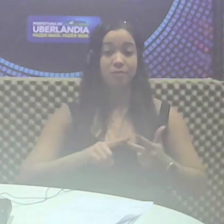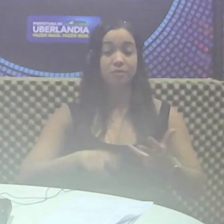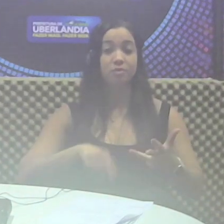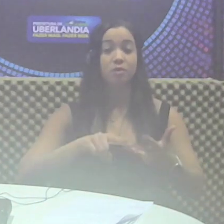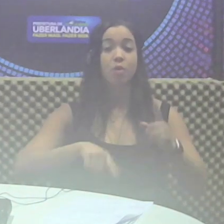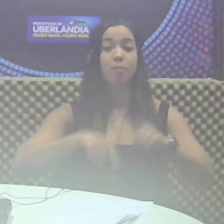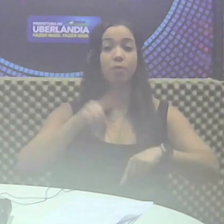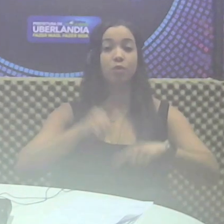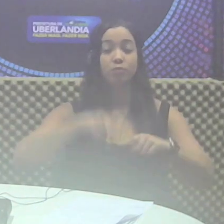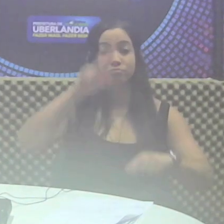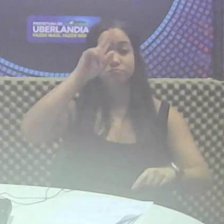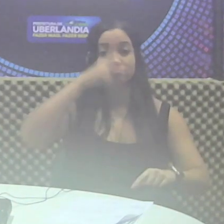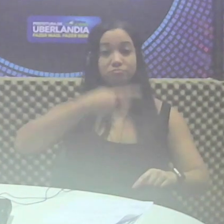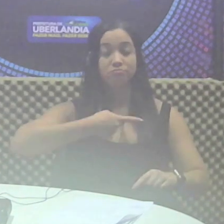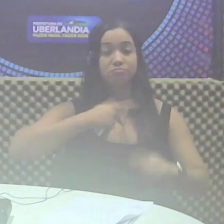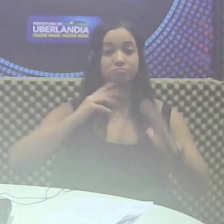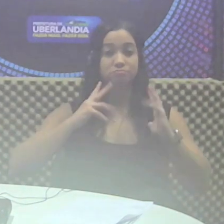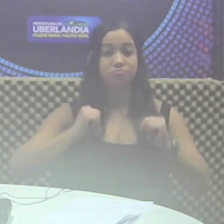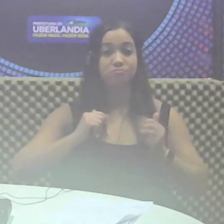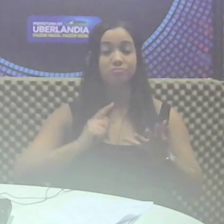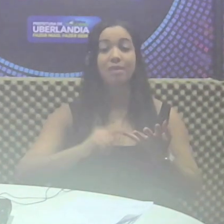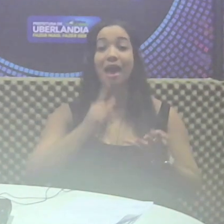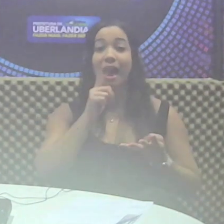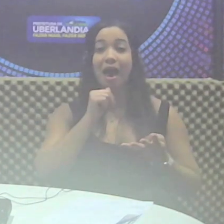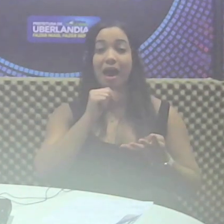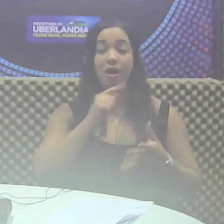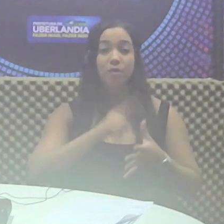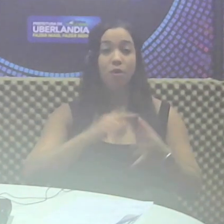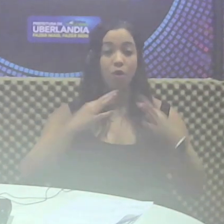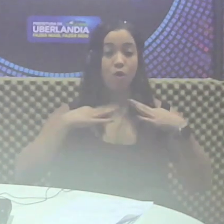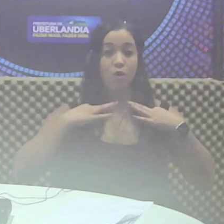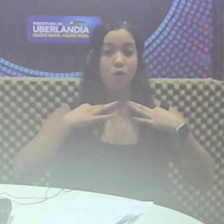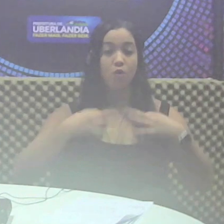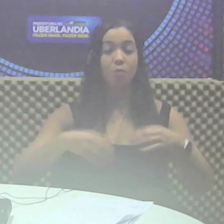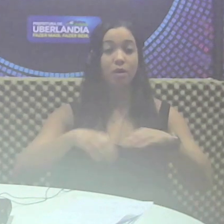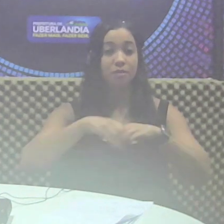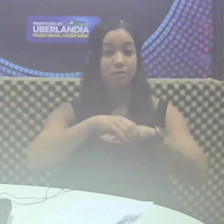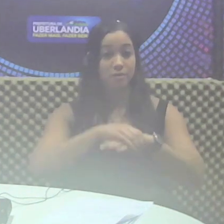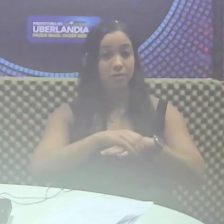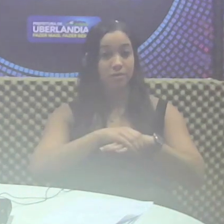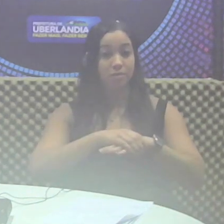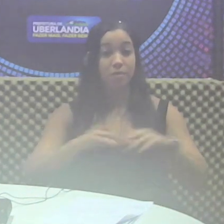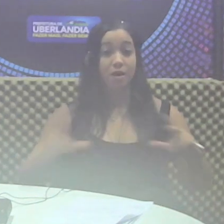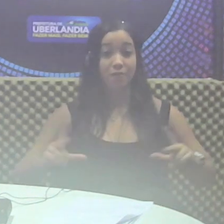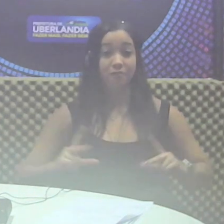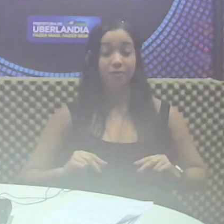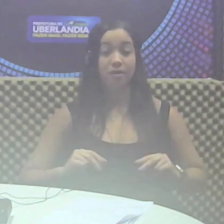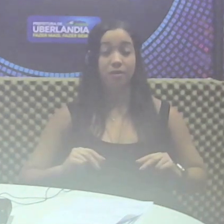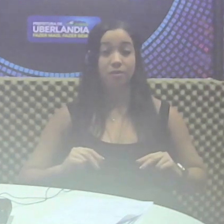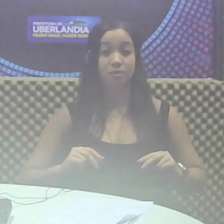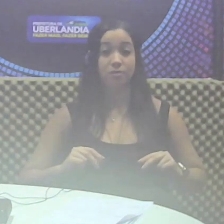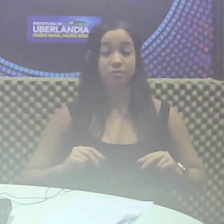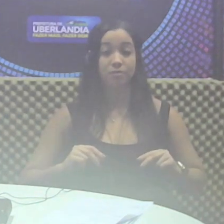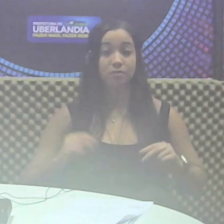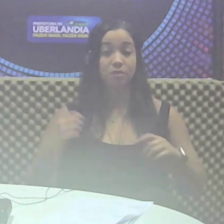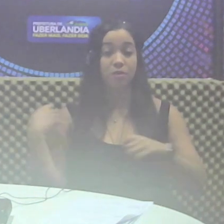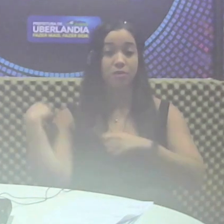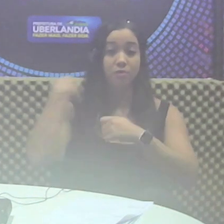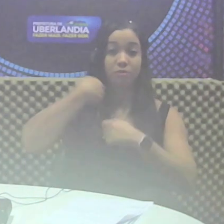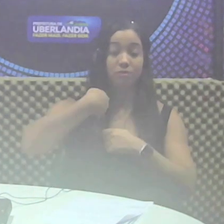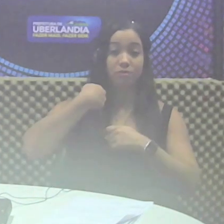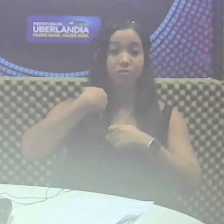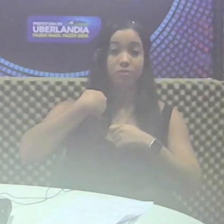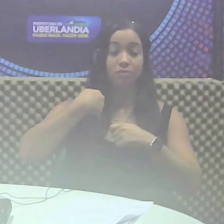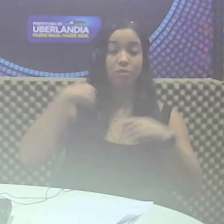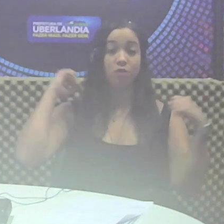para higiene pessoal, água mineral, roupas, calçados, fraldas descartáveis, cobertores,